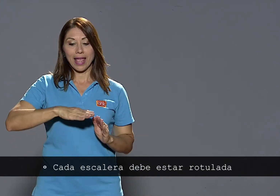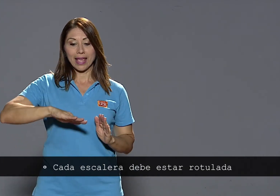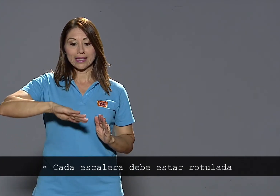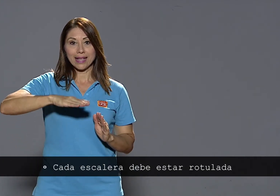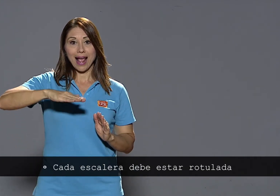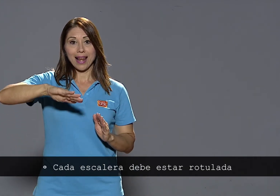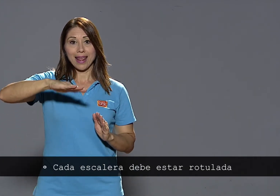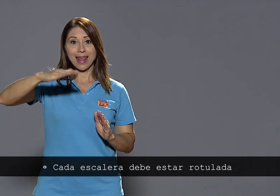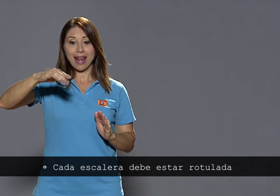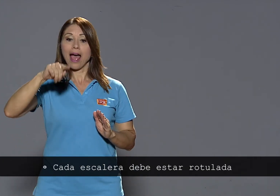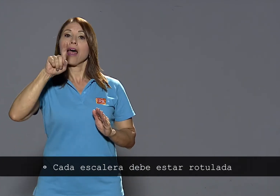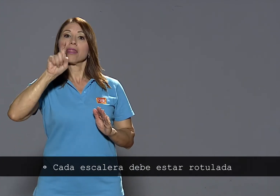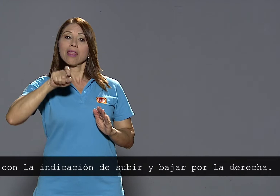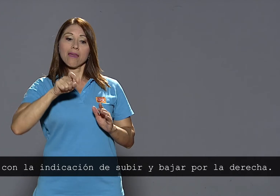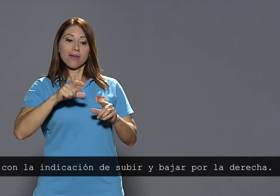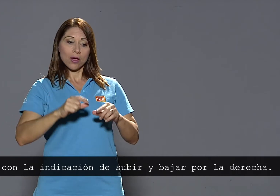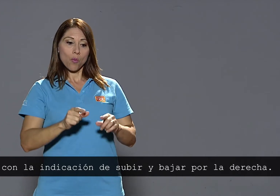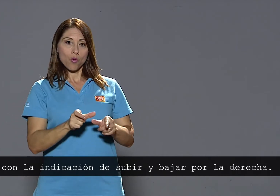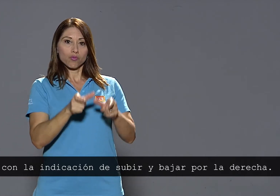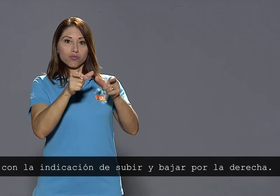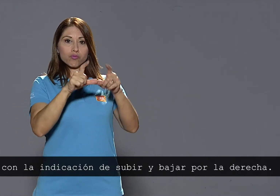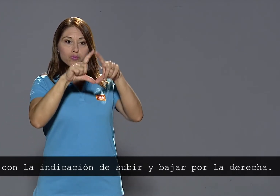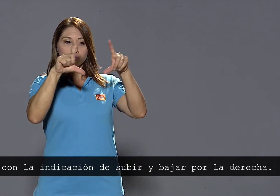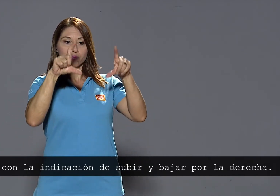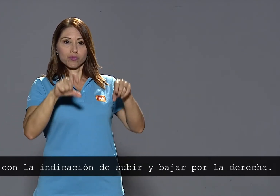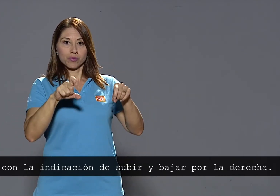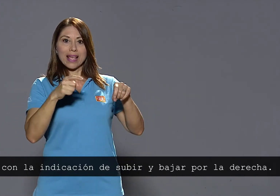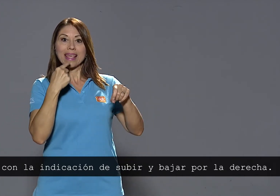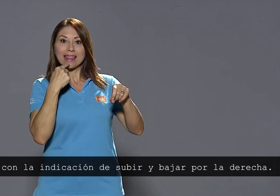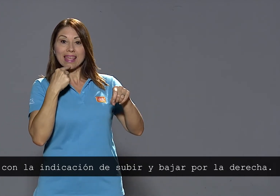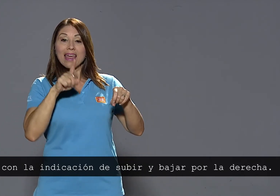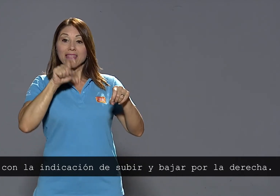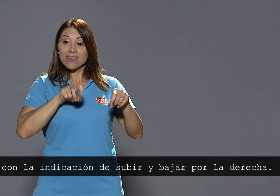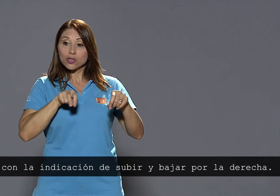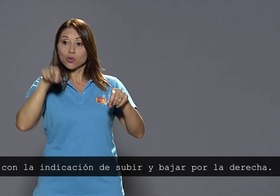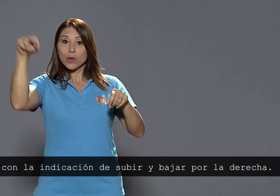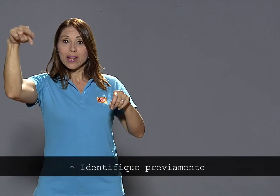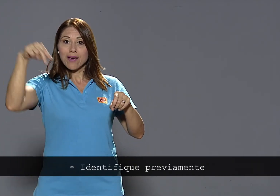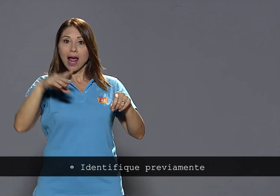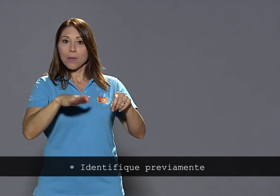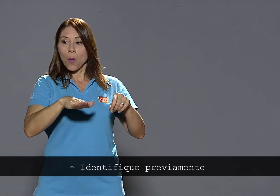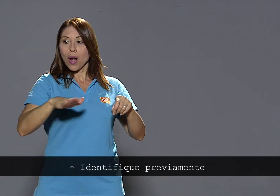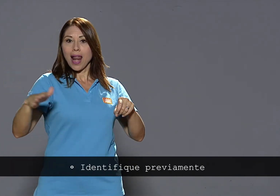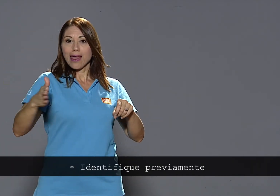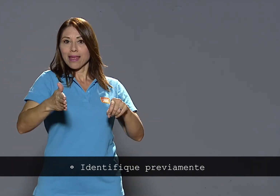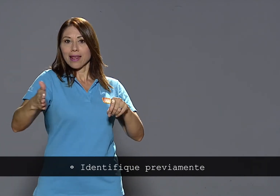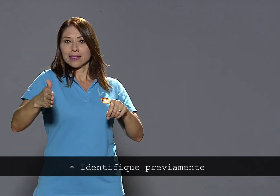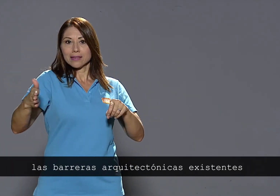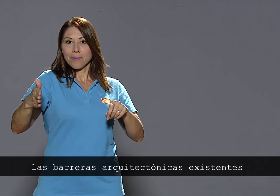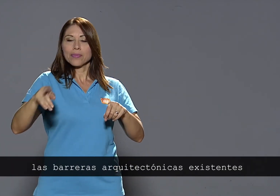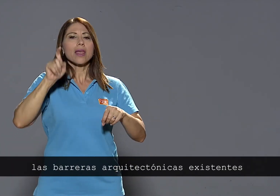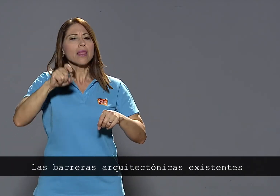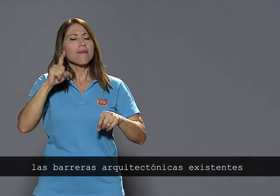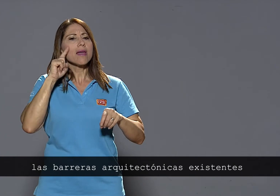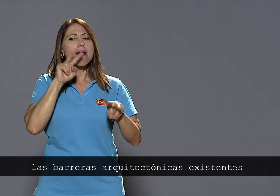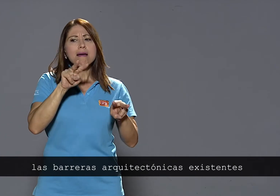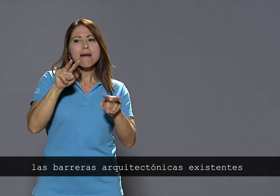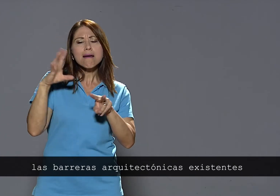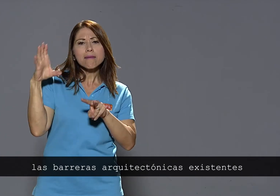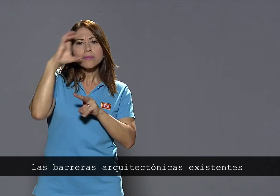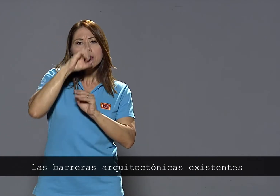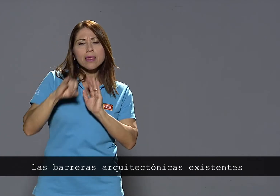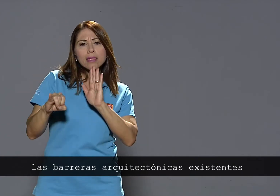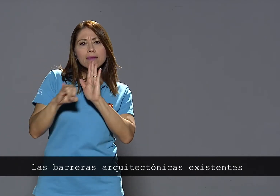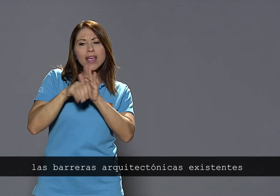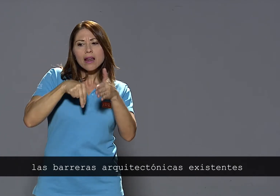Cada escalera debe estar rotulada con indicación de subir y bajar por la derecha. Identifique previamente las barreras